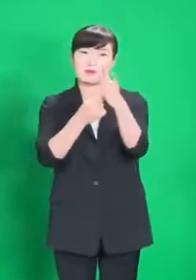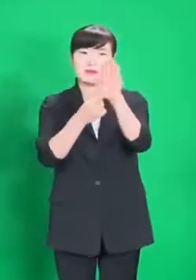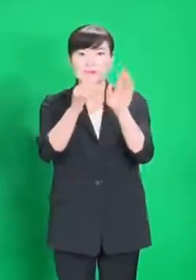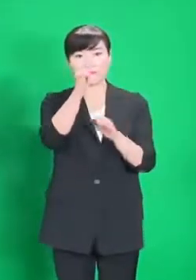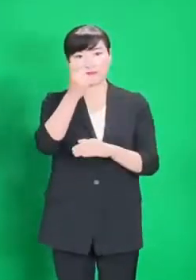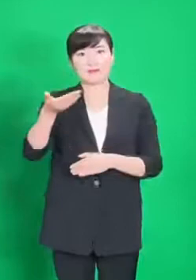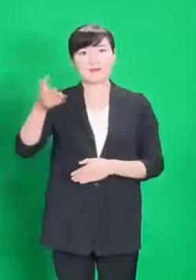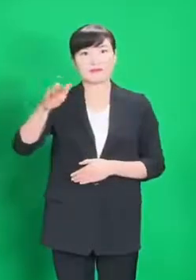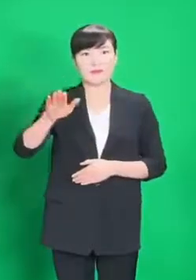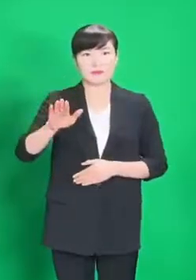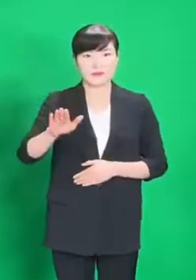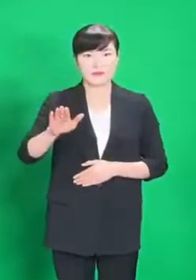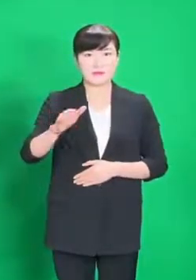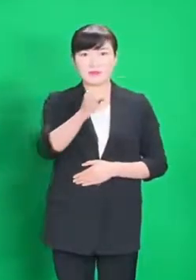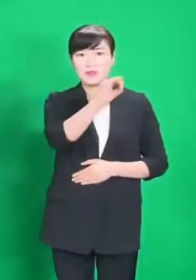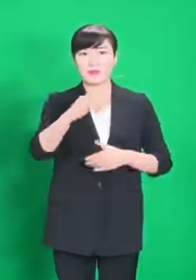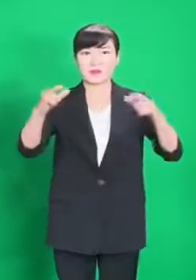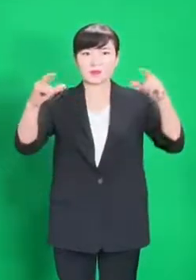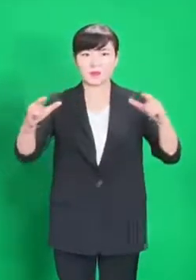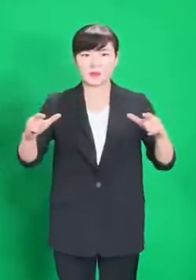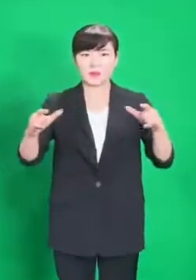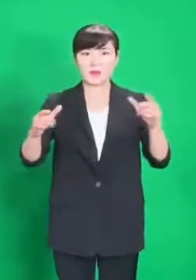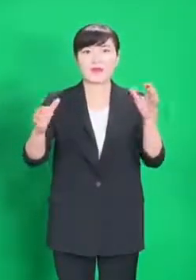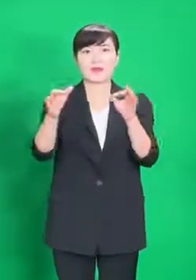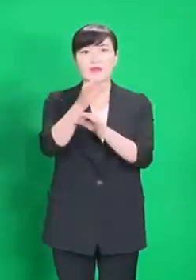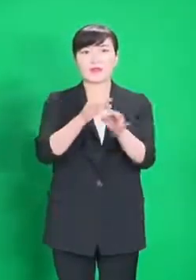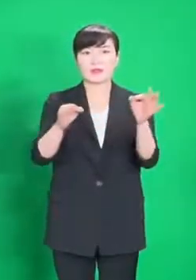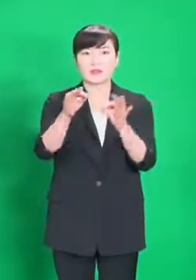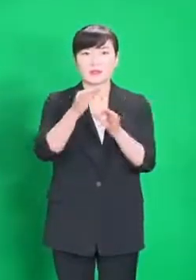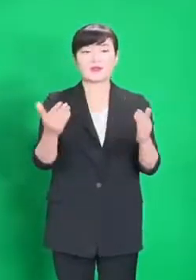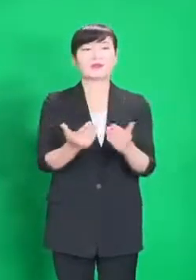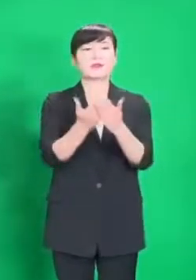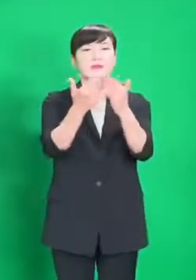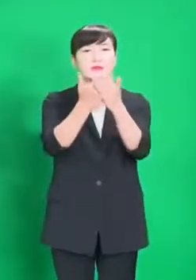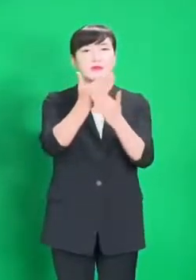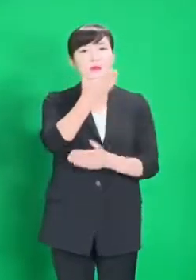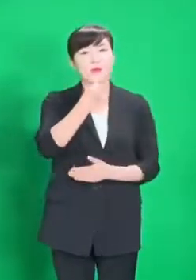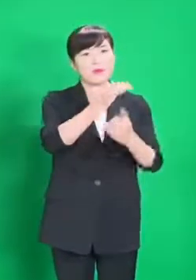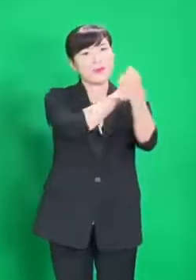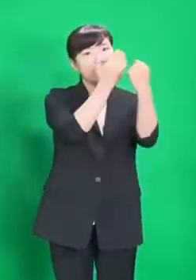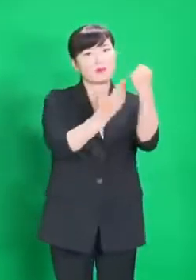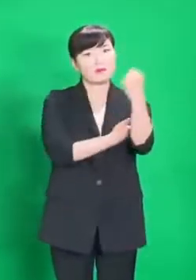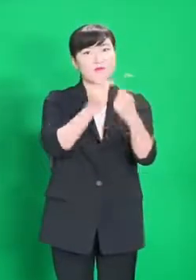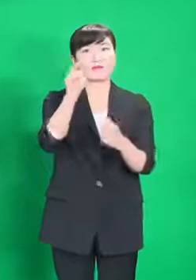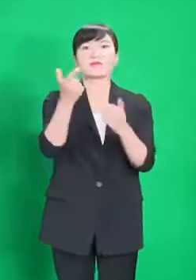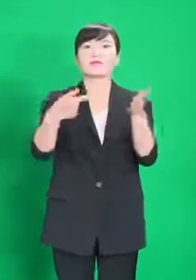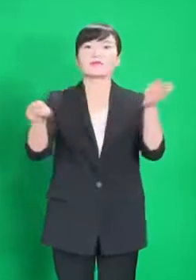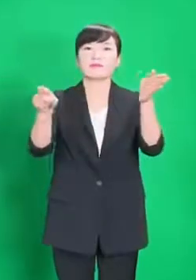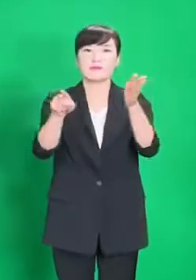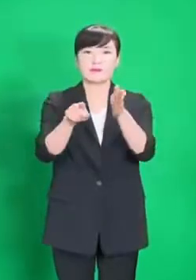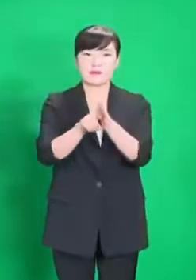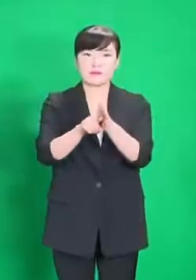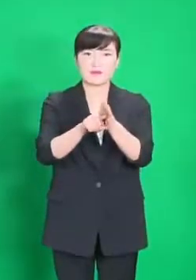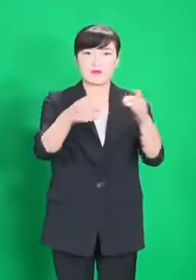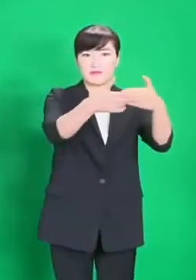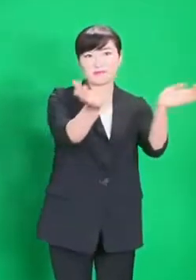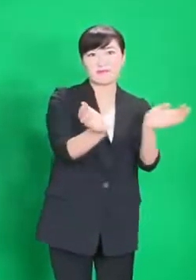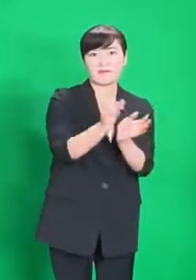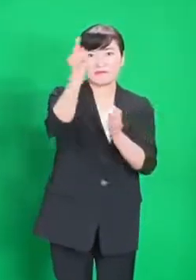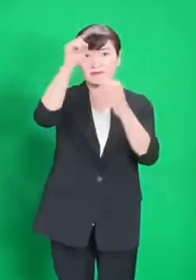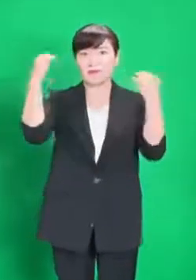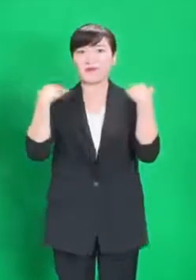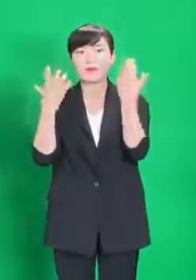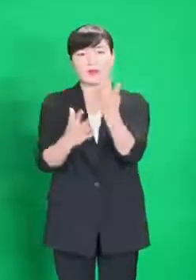있었는데요. 양평군 지역경제 활성화와 복지 역량 강화를 위해 민관이 하나